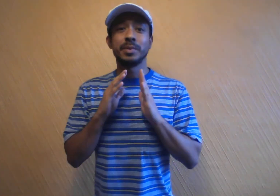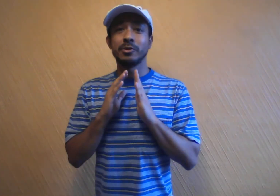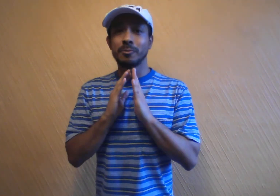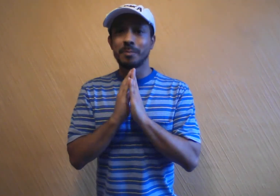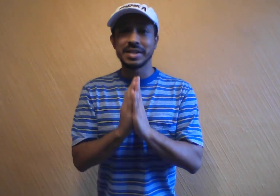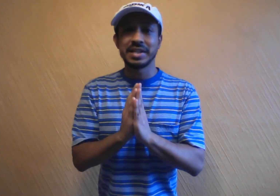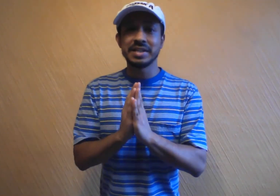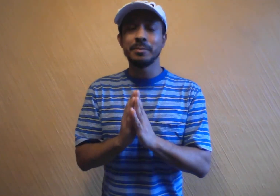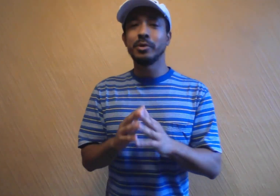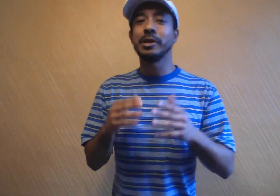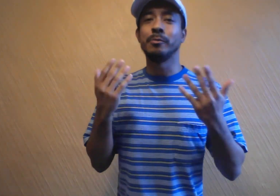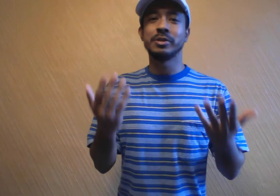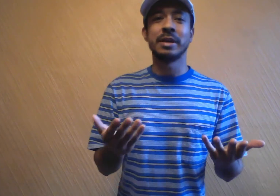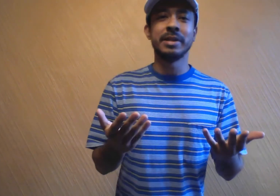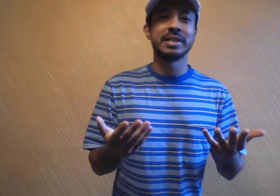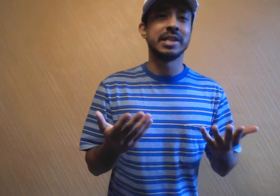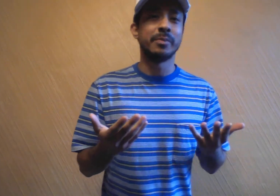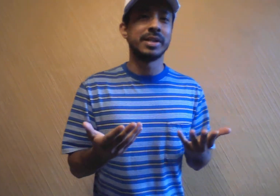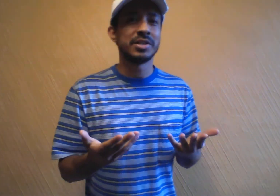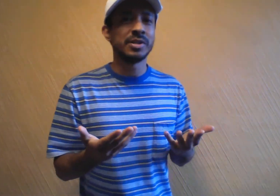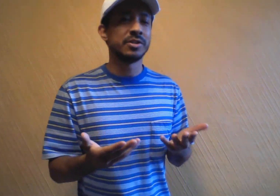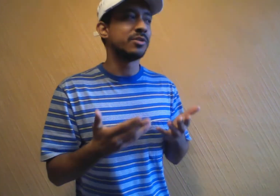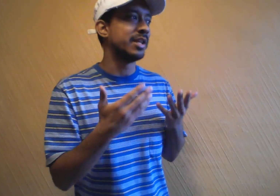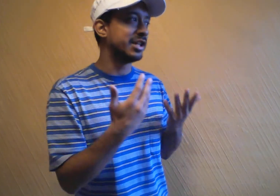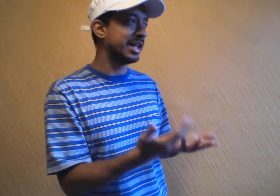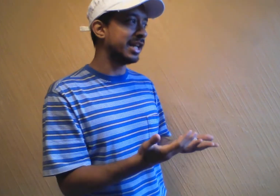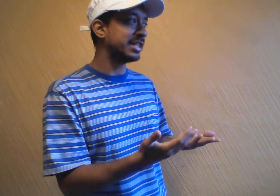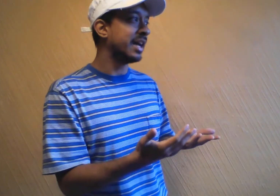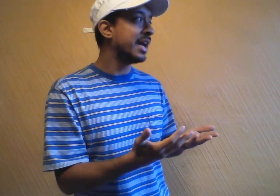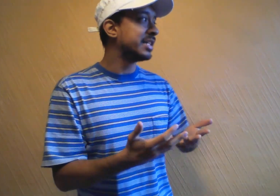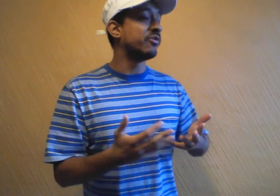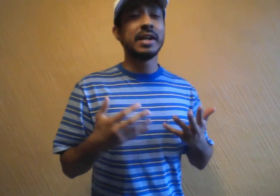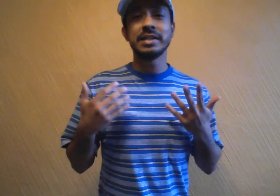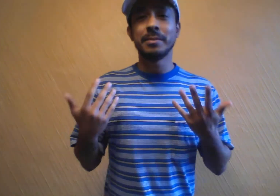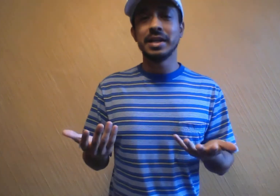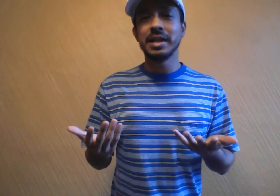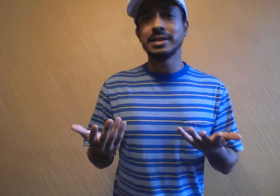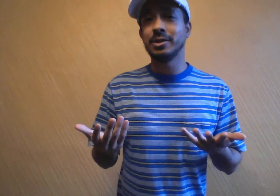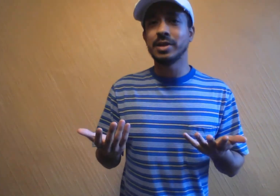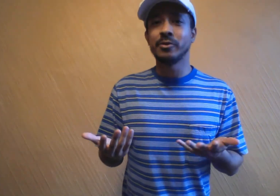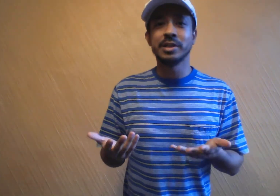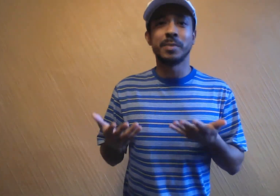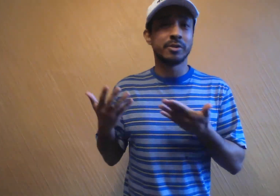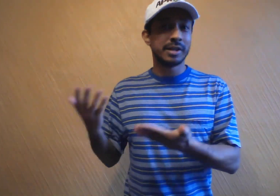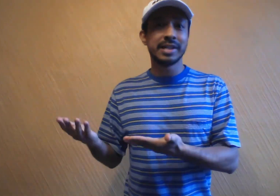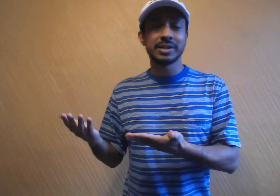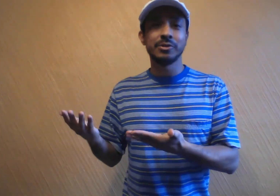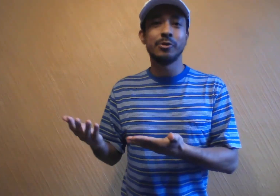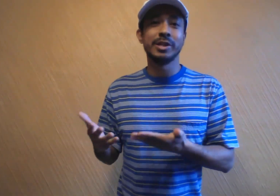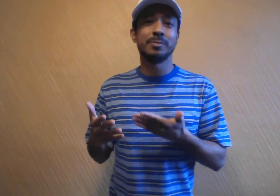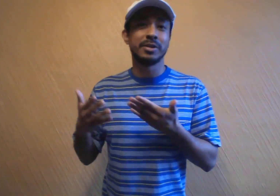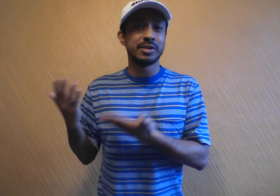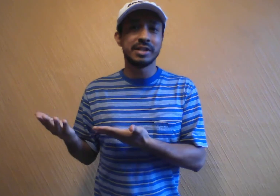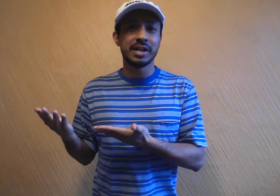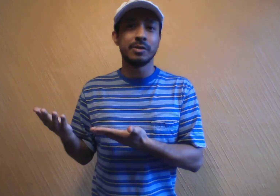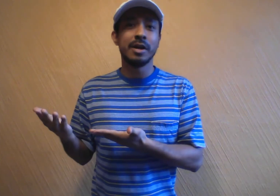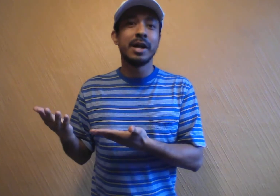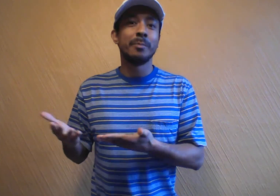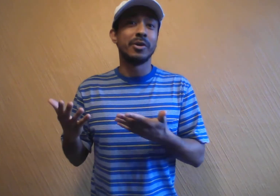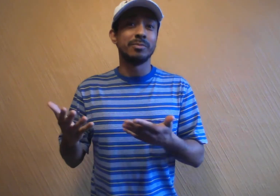pido paciencia, porque como saben, las interpretaciones no son enchiladas. Si fuera de esa manera, se los hago en español exacto o en español signado. Pero en